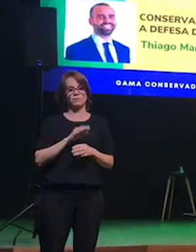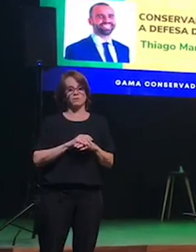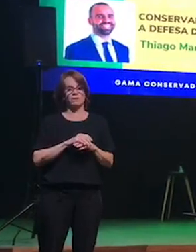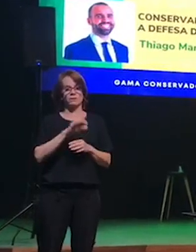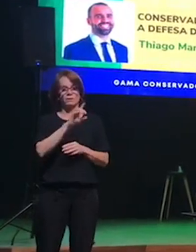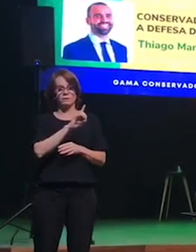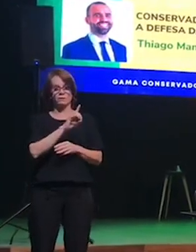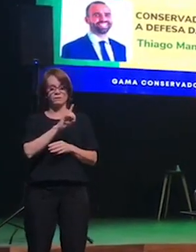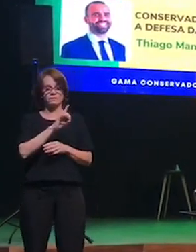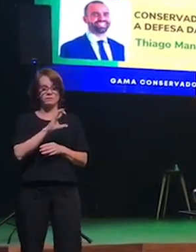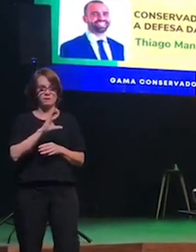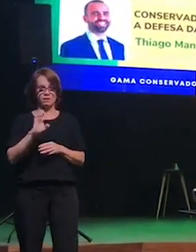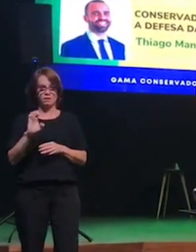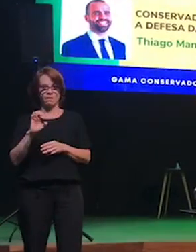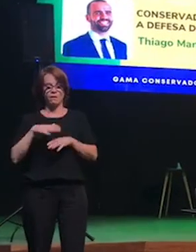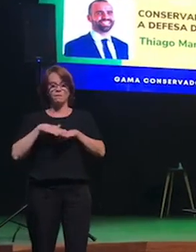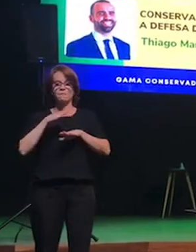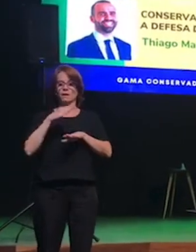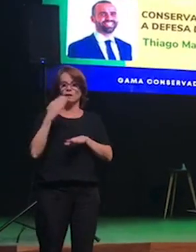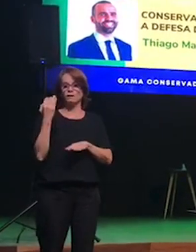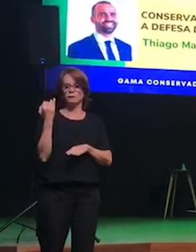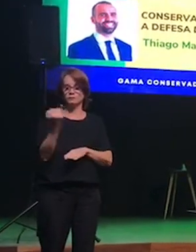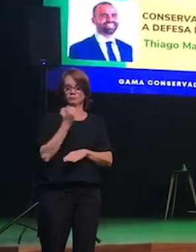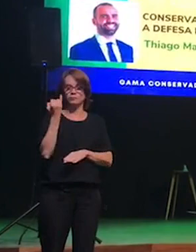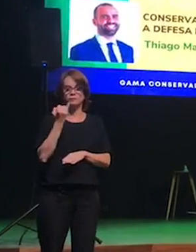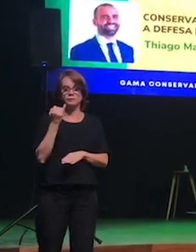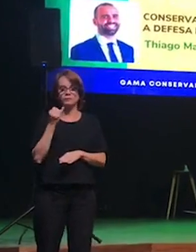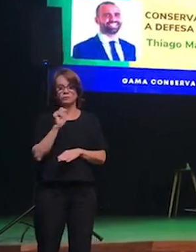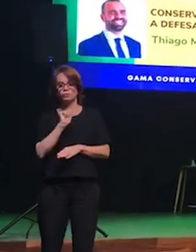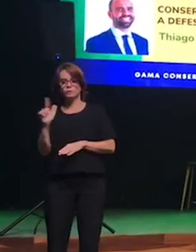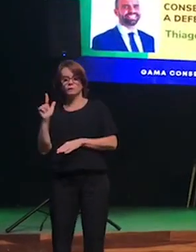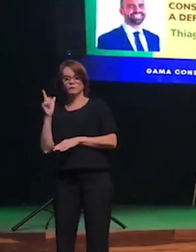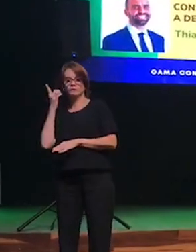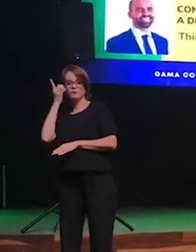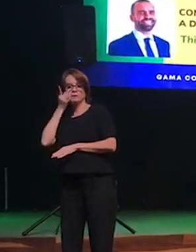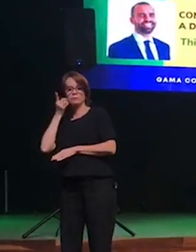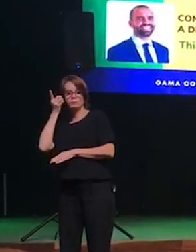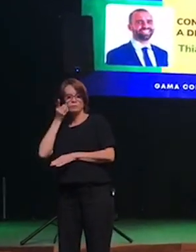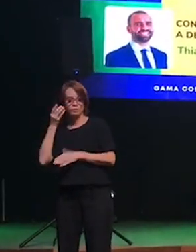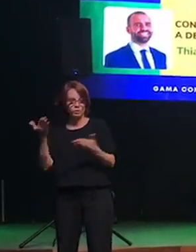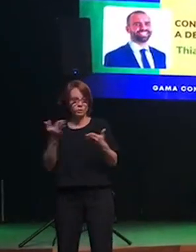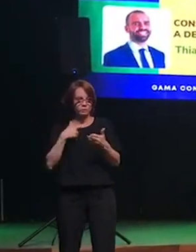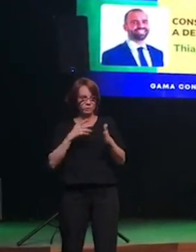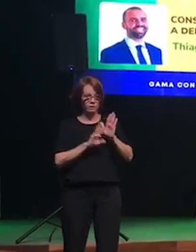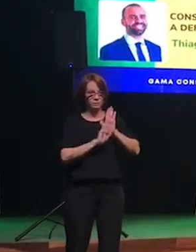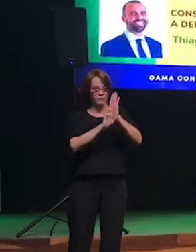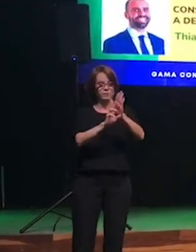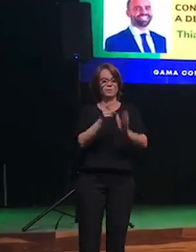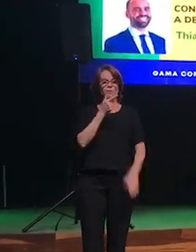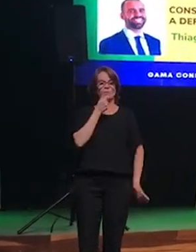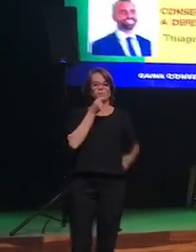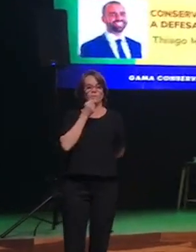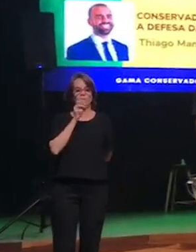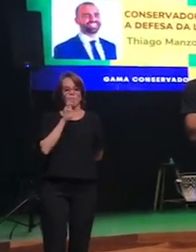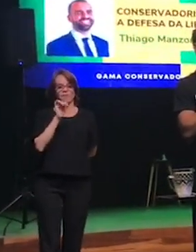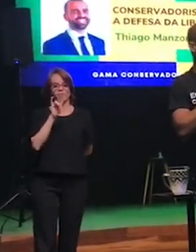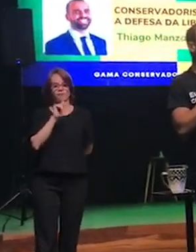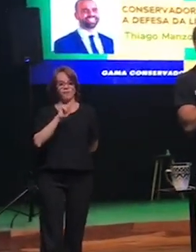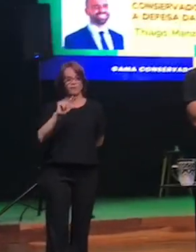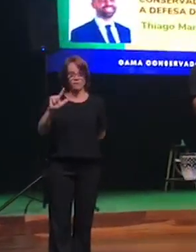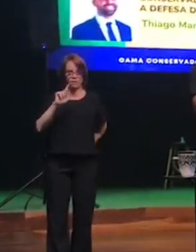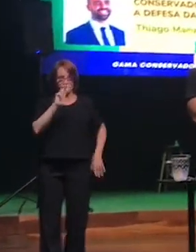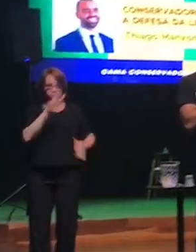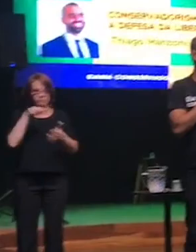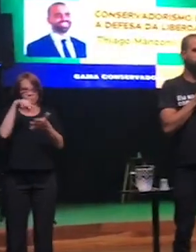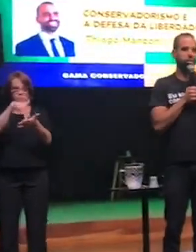DCE é mais importante do que deputado. A gente tem aqui hoje o presidente do DCE do CEUB, o Rafael. Eu queria que você ficasse de pé, Rafael, e eu queria